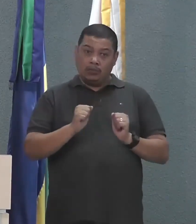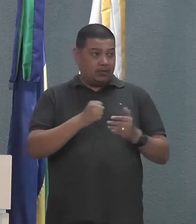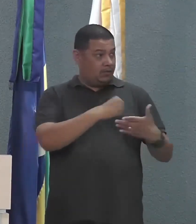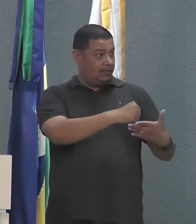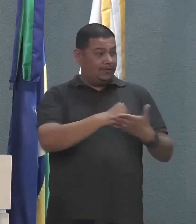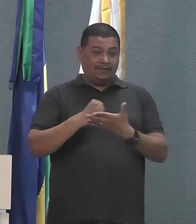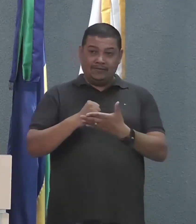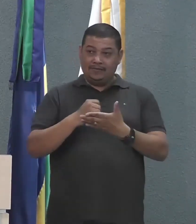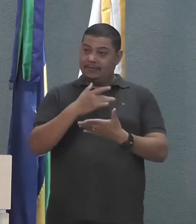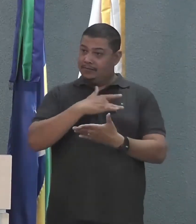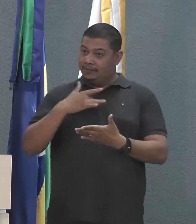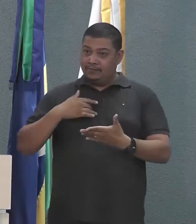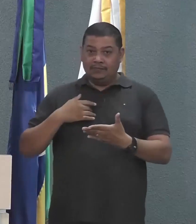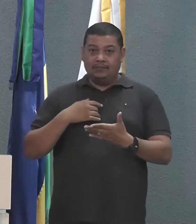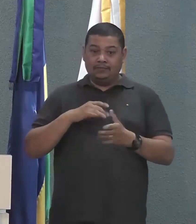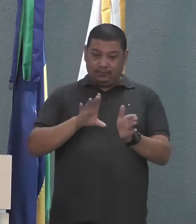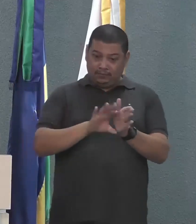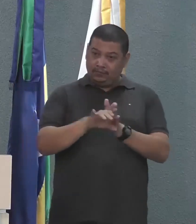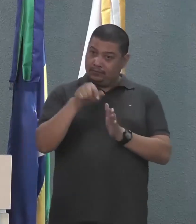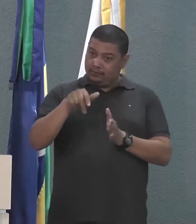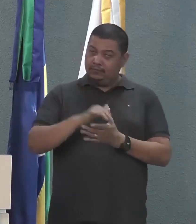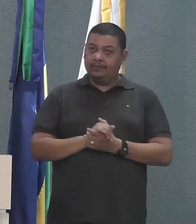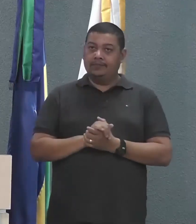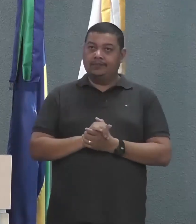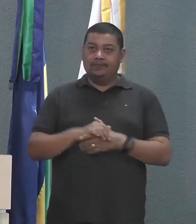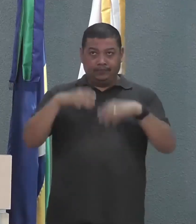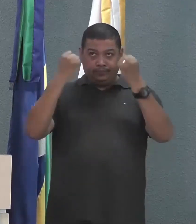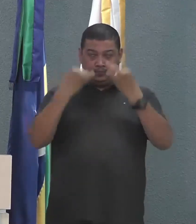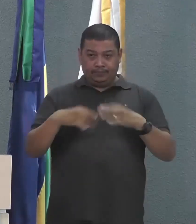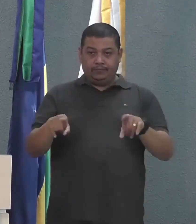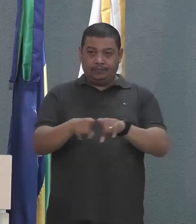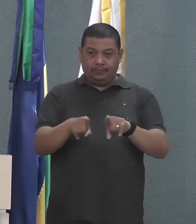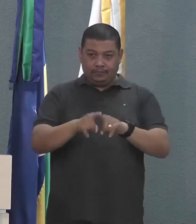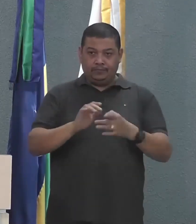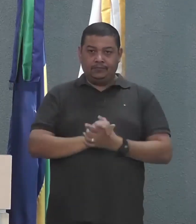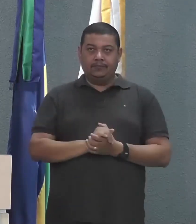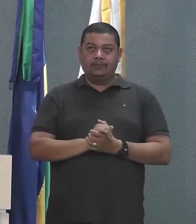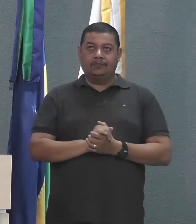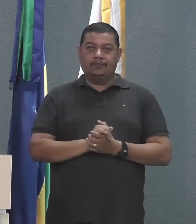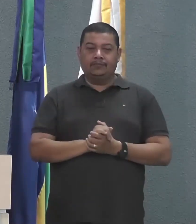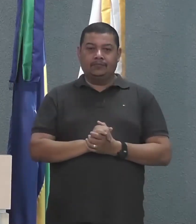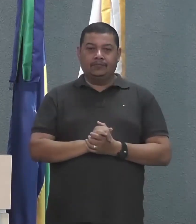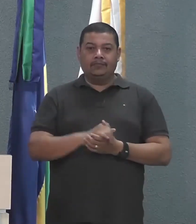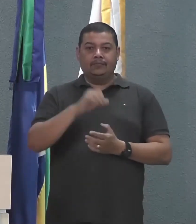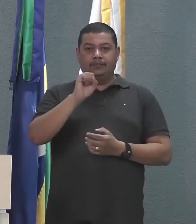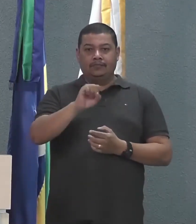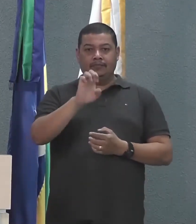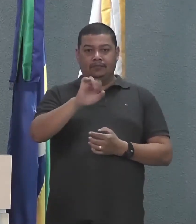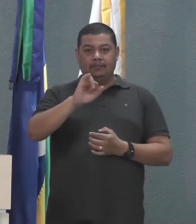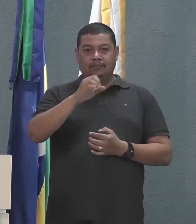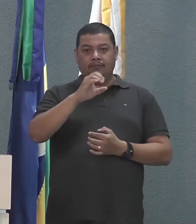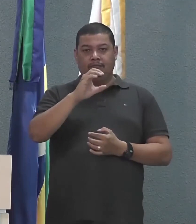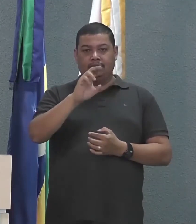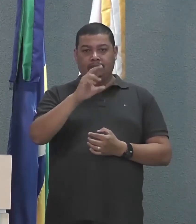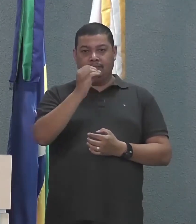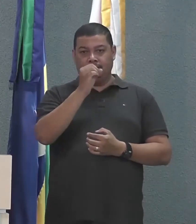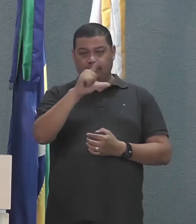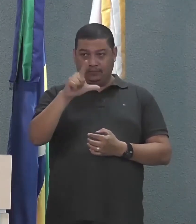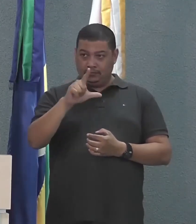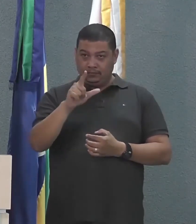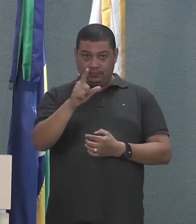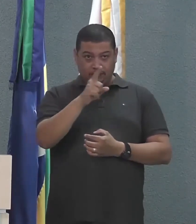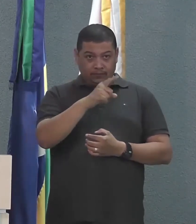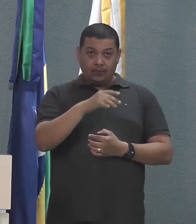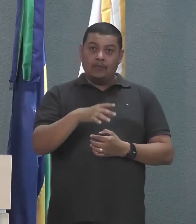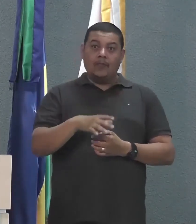relação à saúde no município de Cacoal. Dizer a Seja o Céu que se eu fosse vocês,